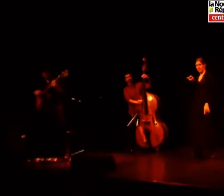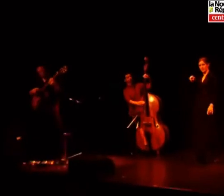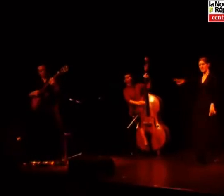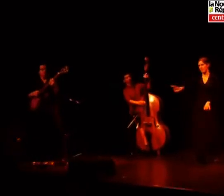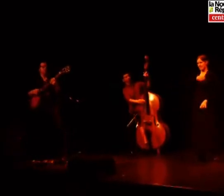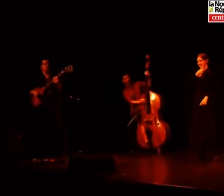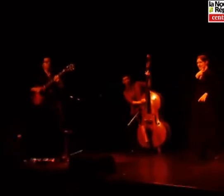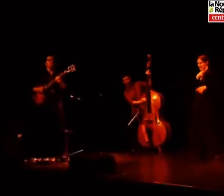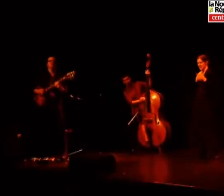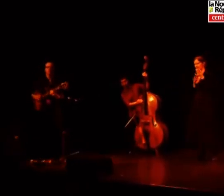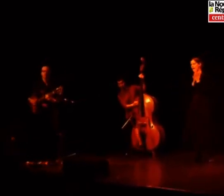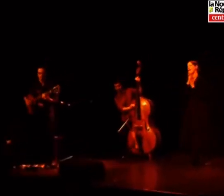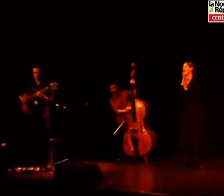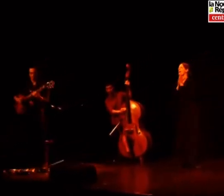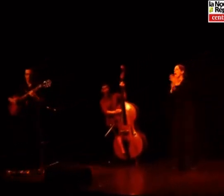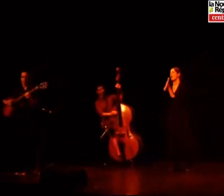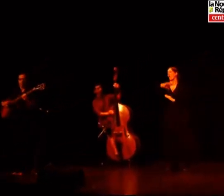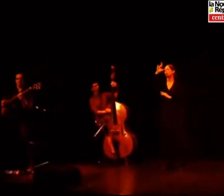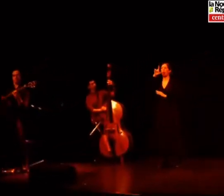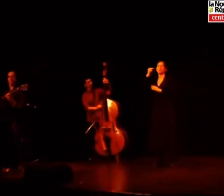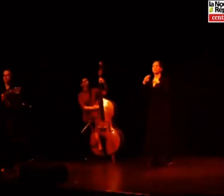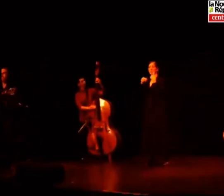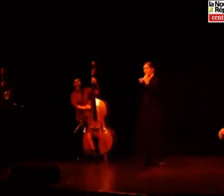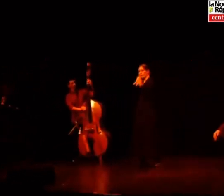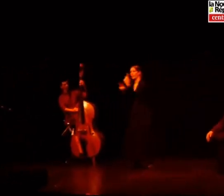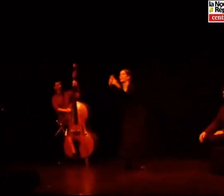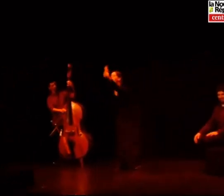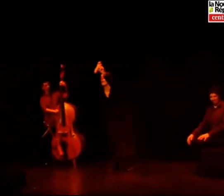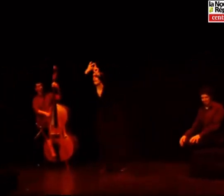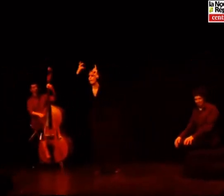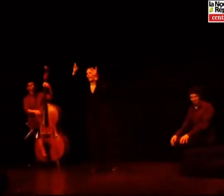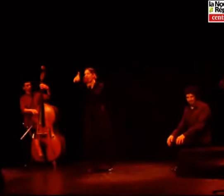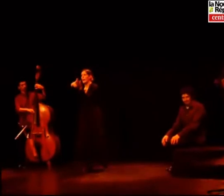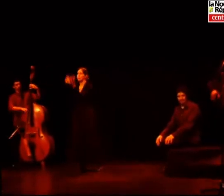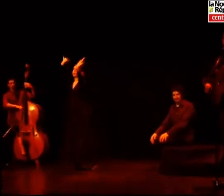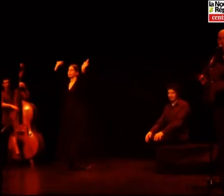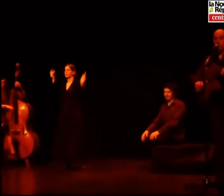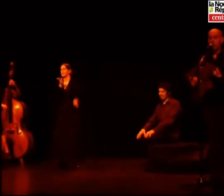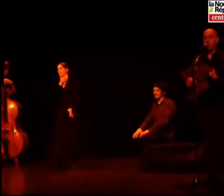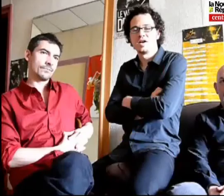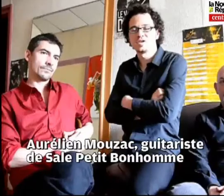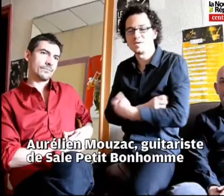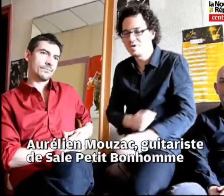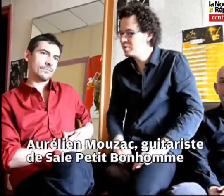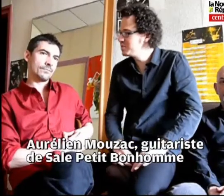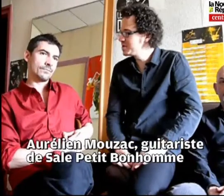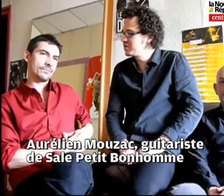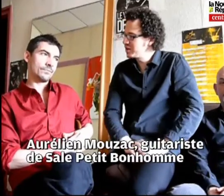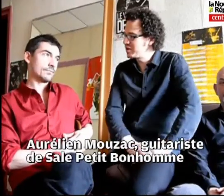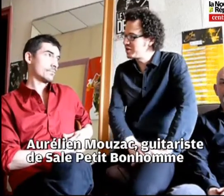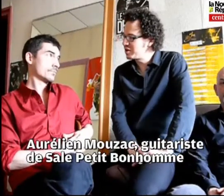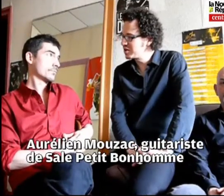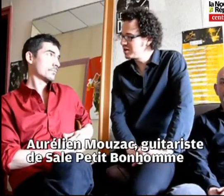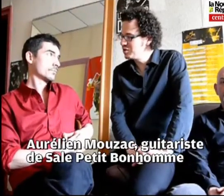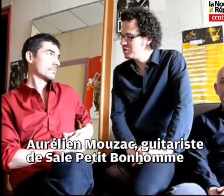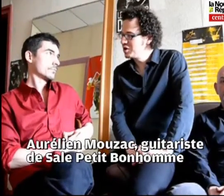les femmes de serpent, la vie ne manquait pas de piquant, et dès qu'elle m'avait dans la peau, elle lui est pour un gigolo. Alors ça, le Petit Bonhomme, c'est en